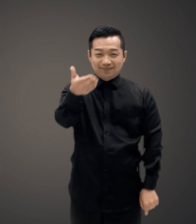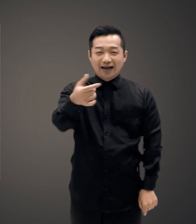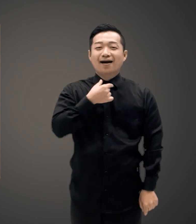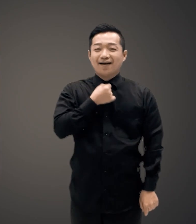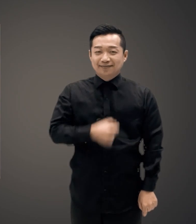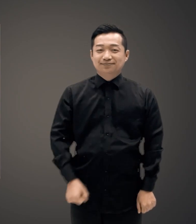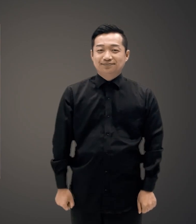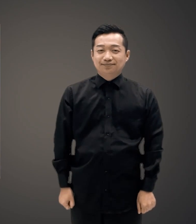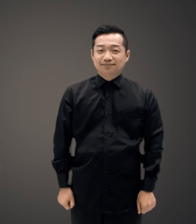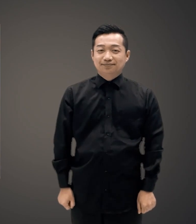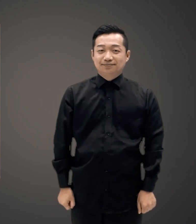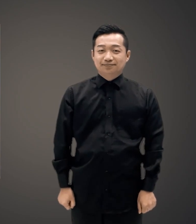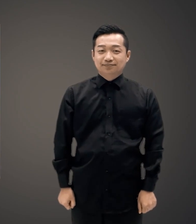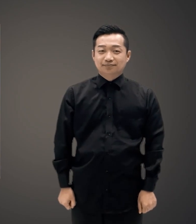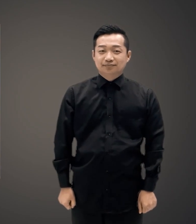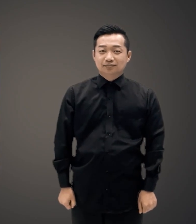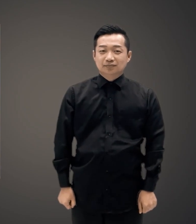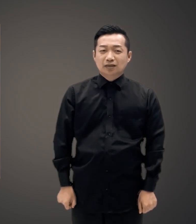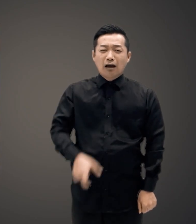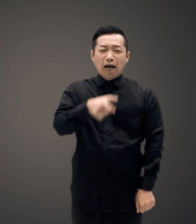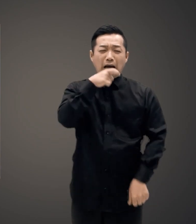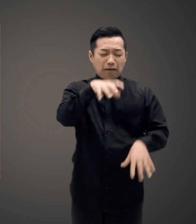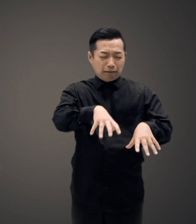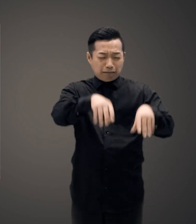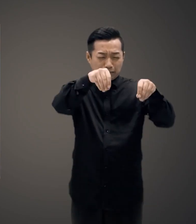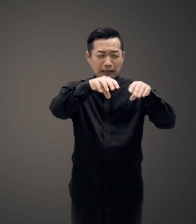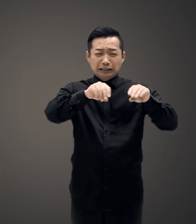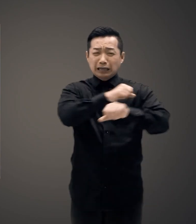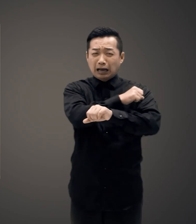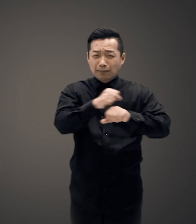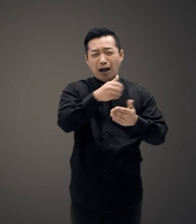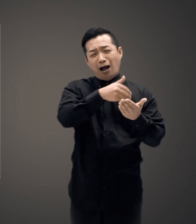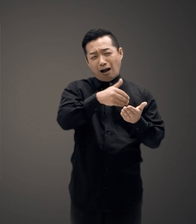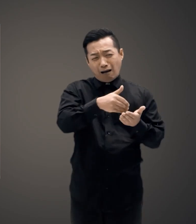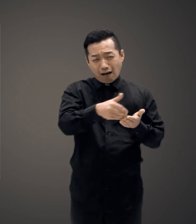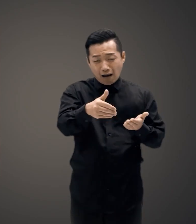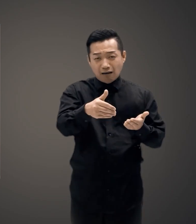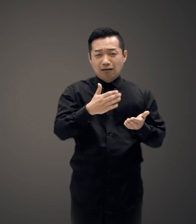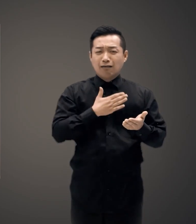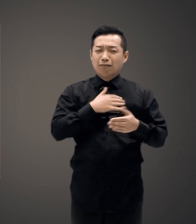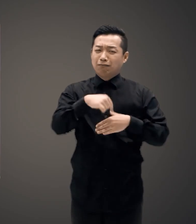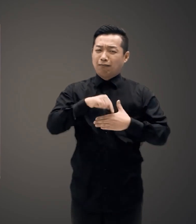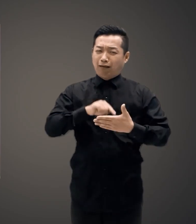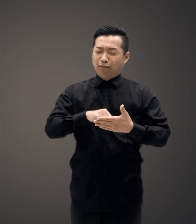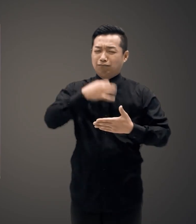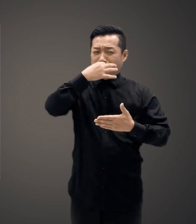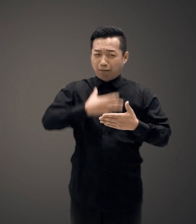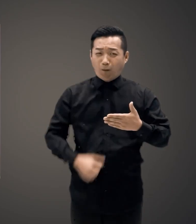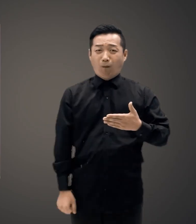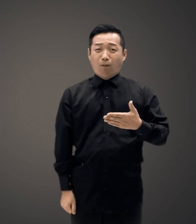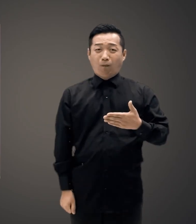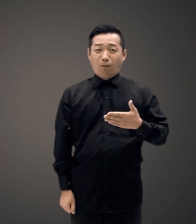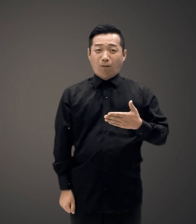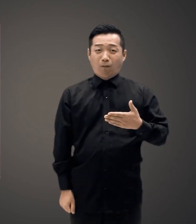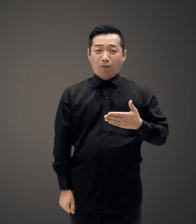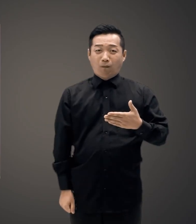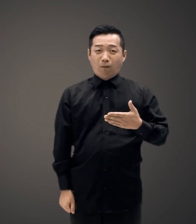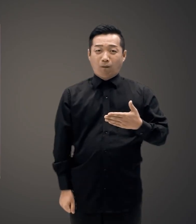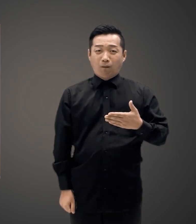장면을 고르고 싶습니다. 메마른 사막을 그리면서 마음이 너무